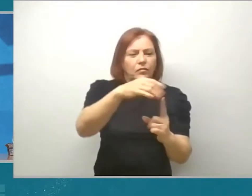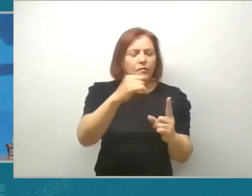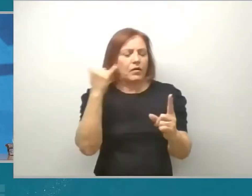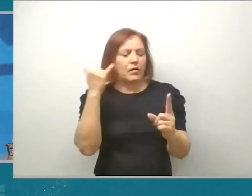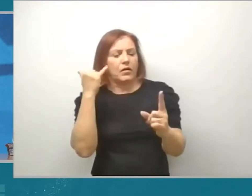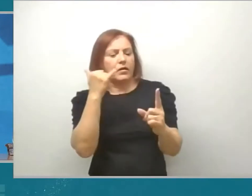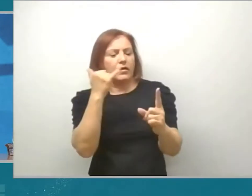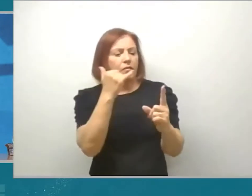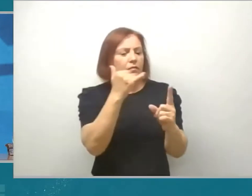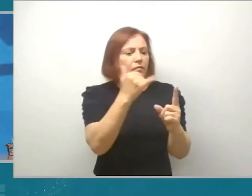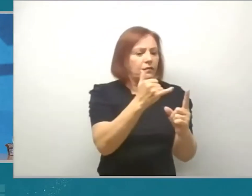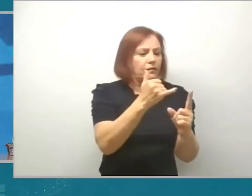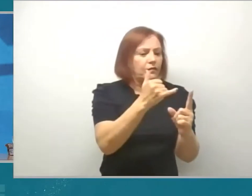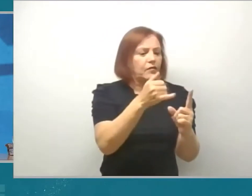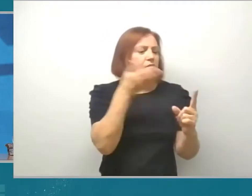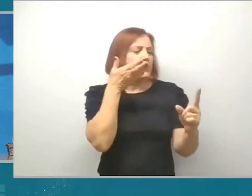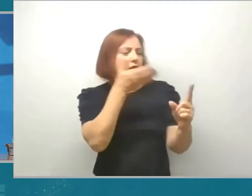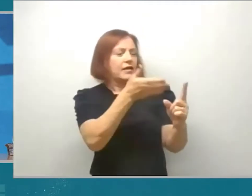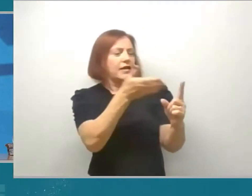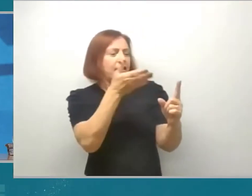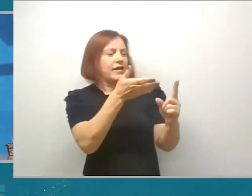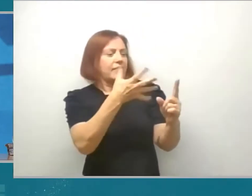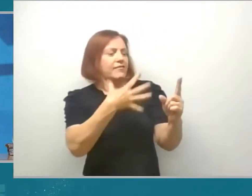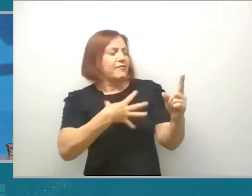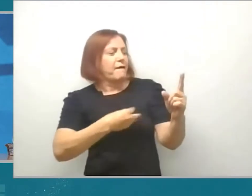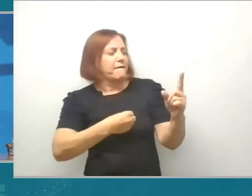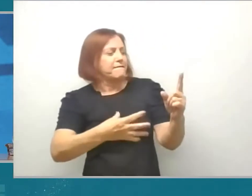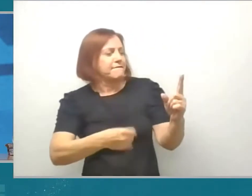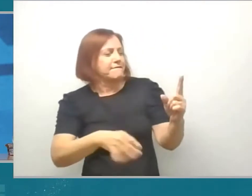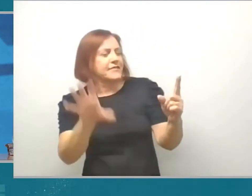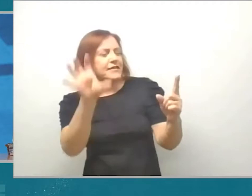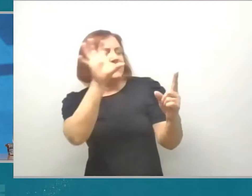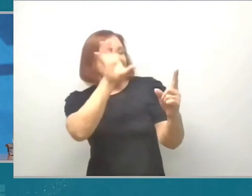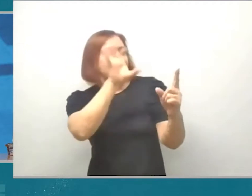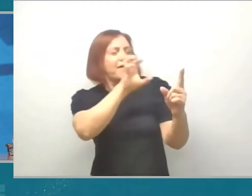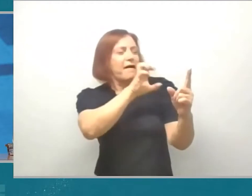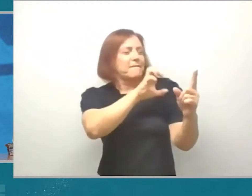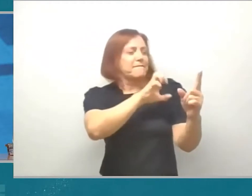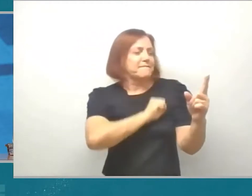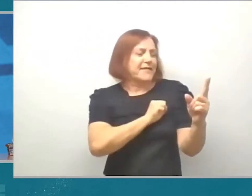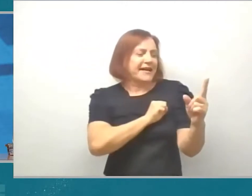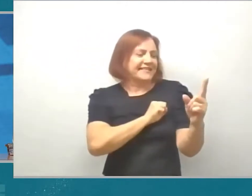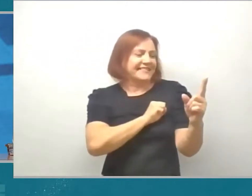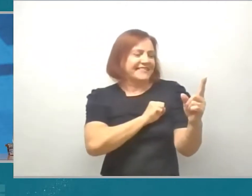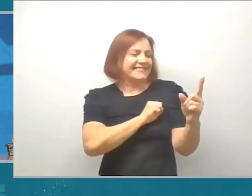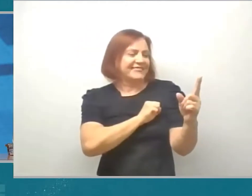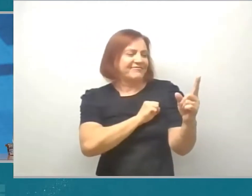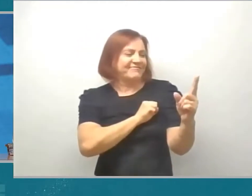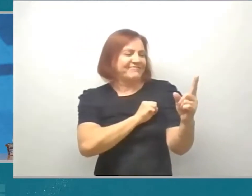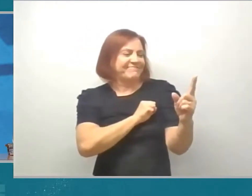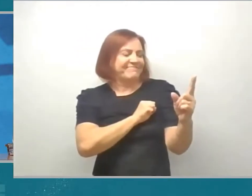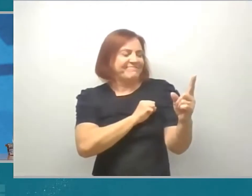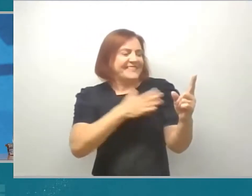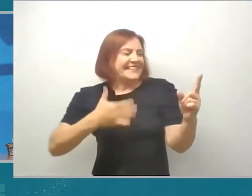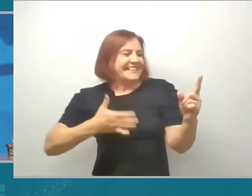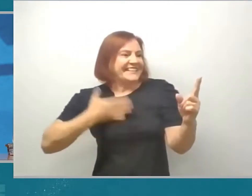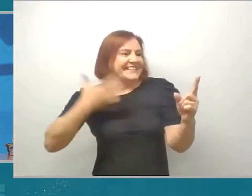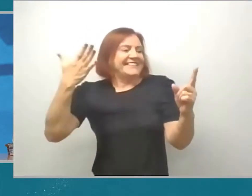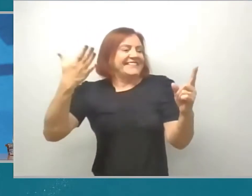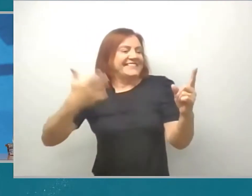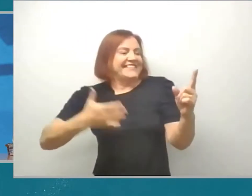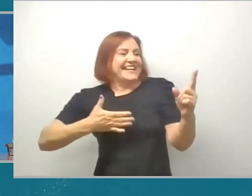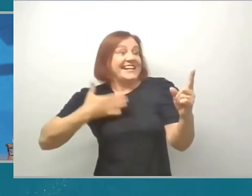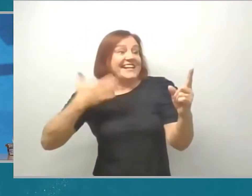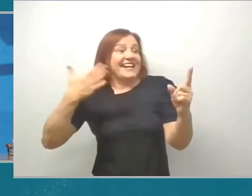filho amado, em quem me comprazo. Não era João Batista que falava isso, era